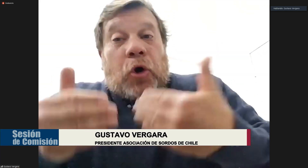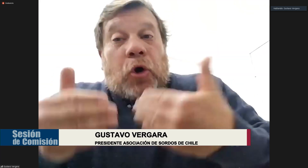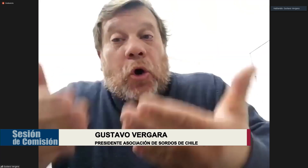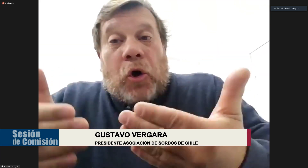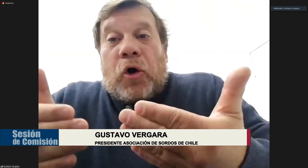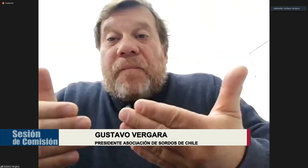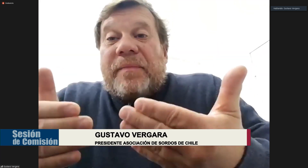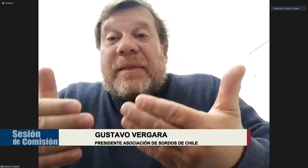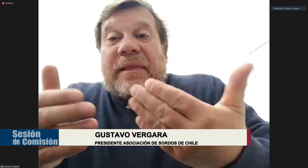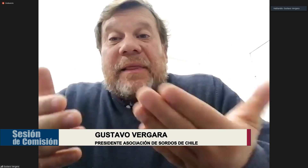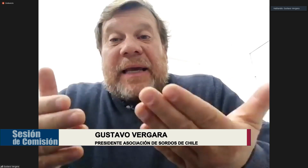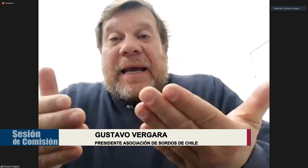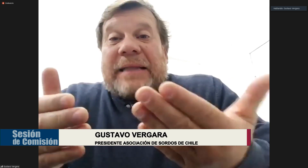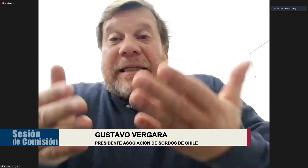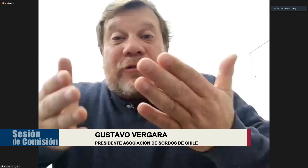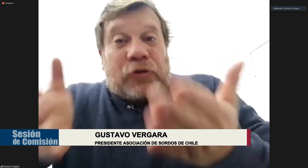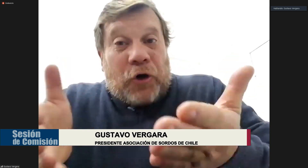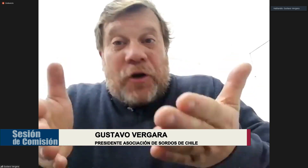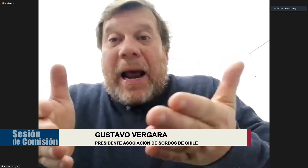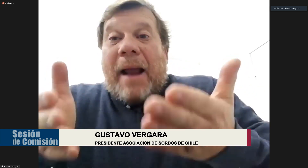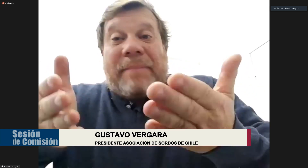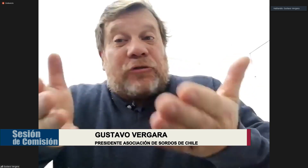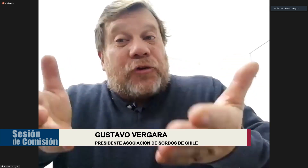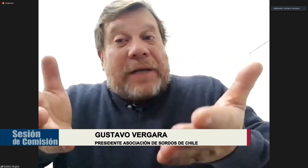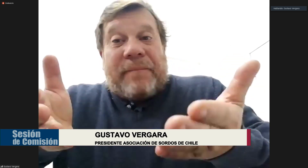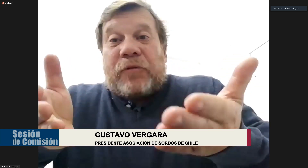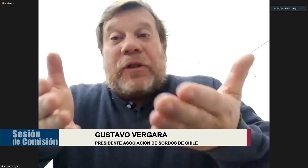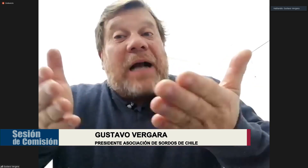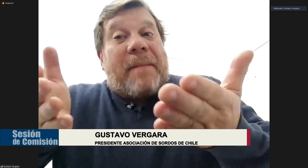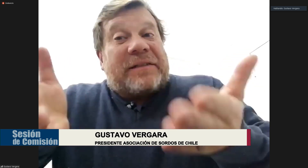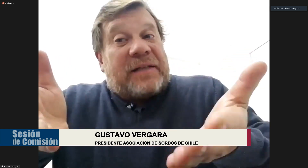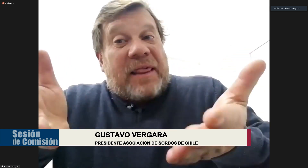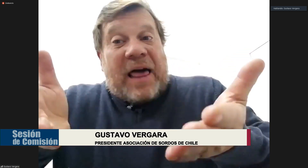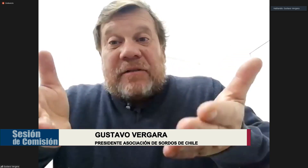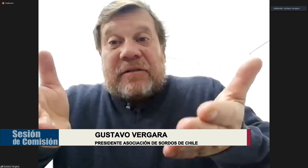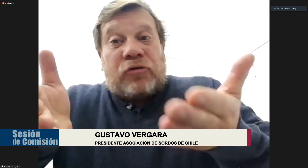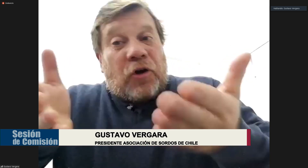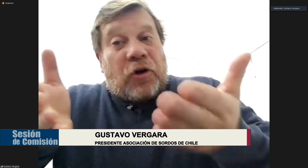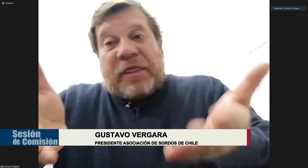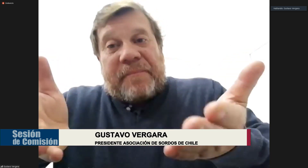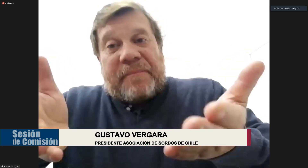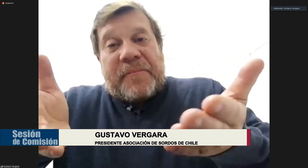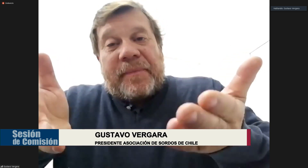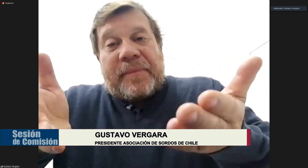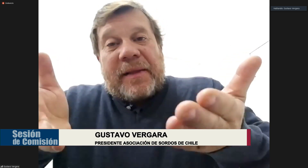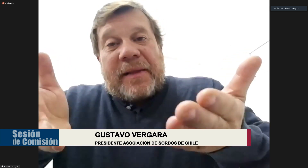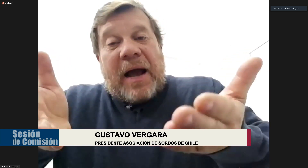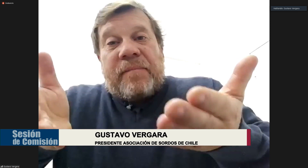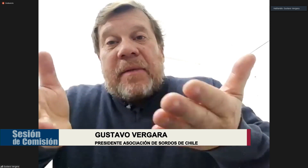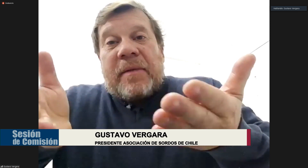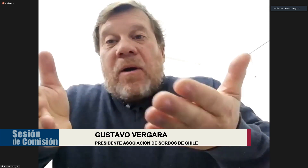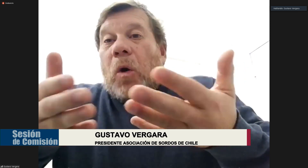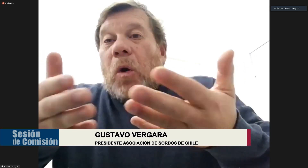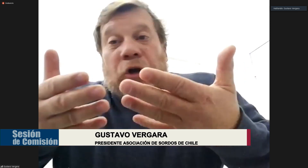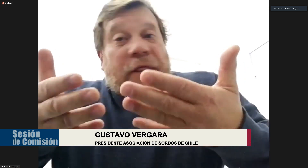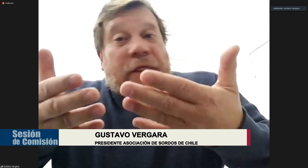protocolo de atención a la persona con discapacidad sorda, ya, o sorda